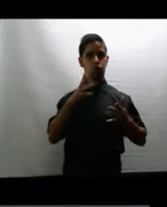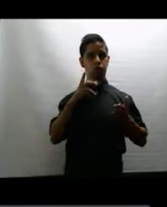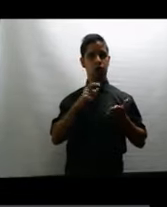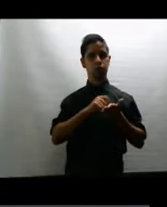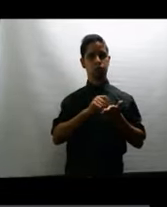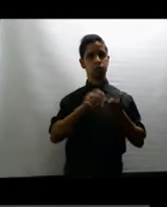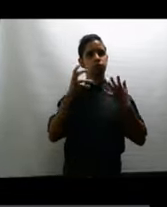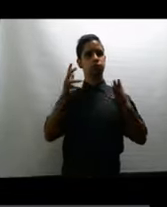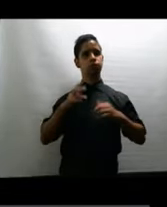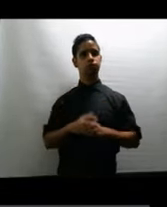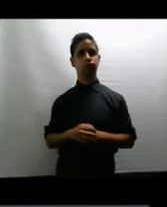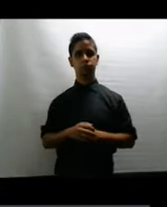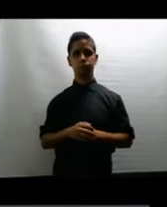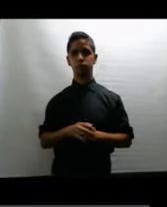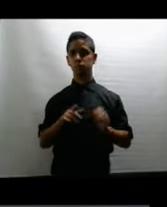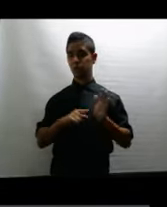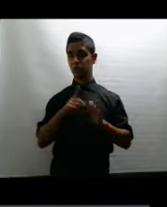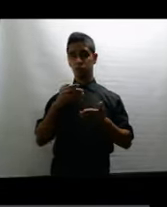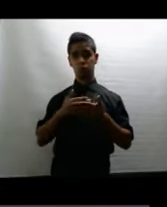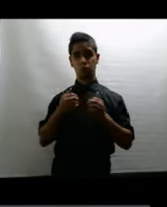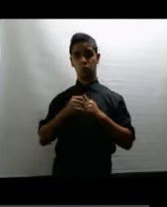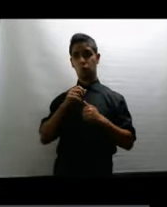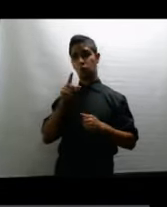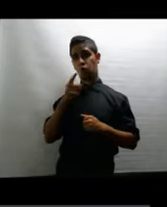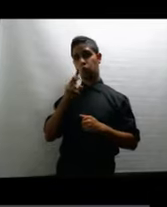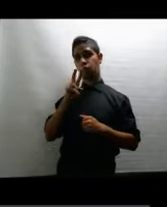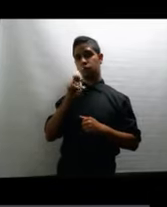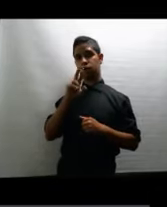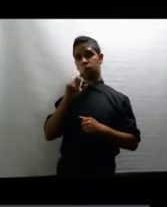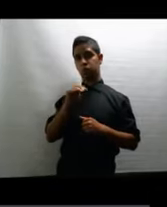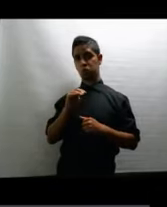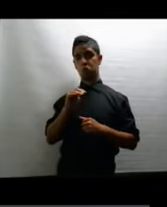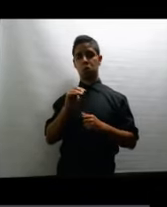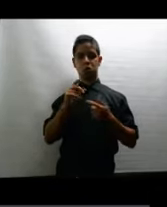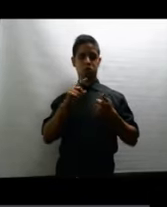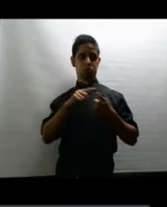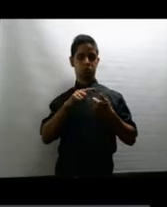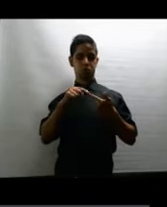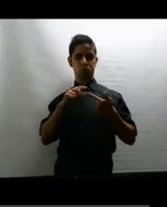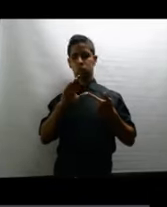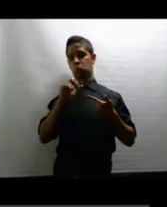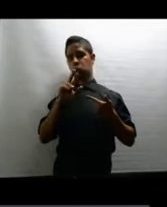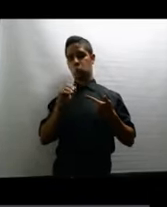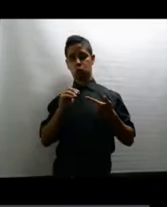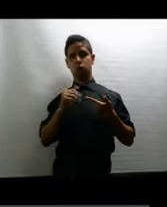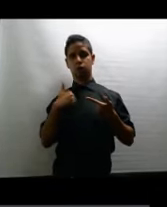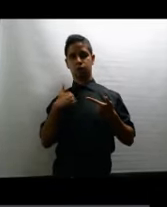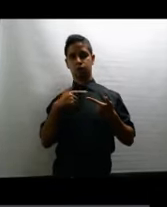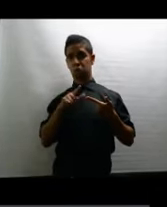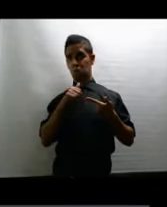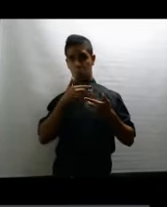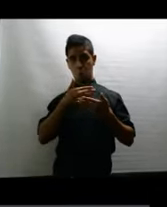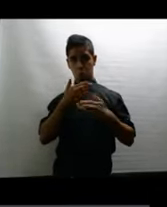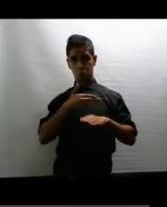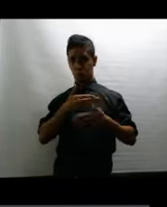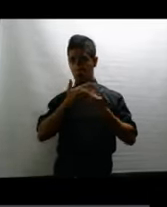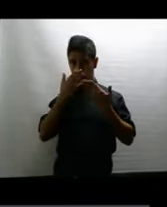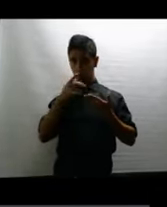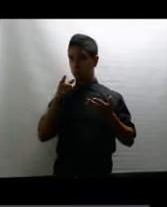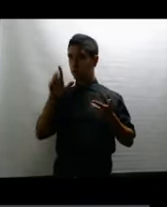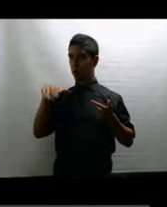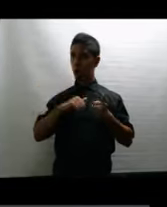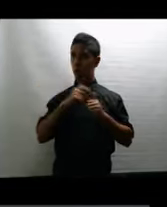con un verso y está escrito el coro, pero no tiene música. Y le digo, okay, tenemos que encontrar la música de